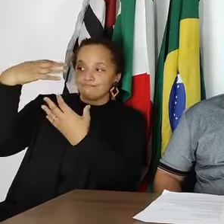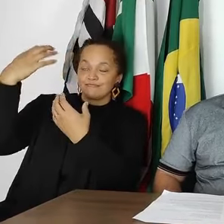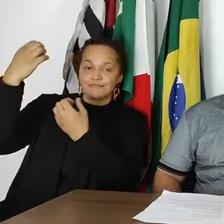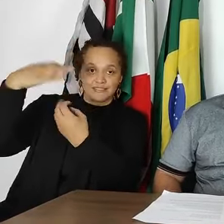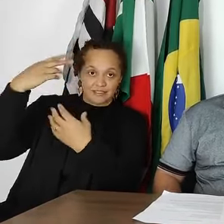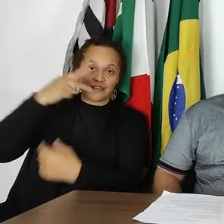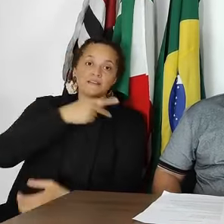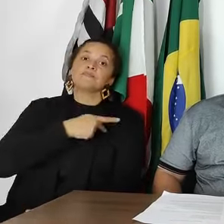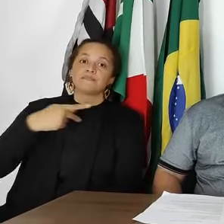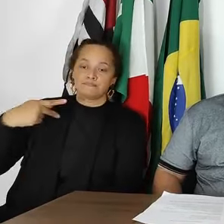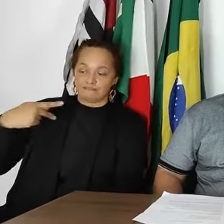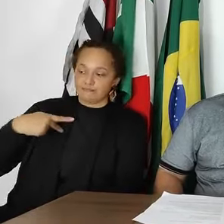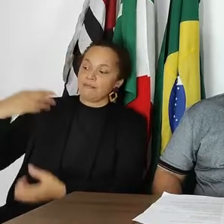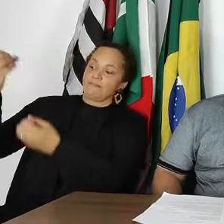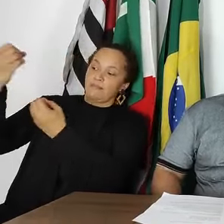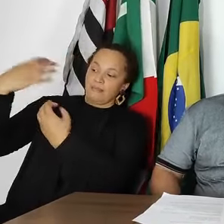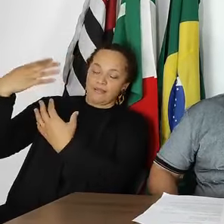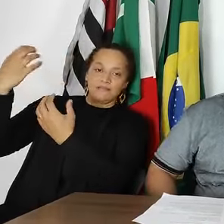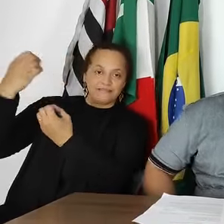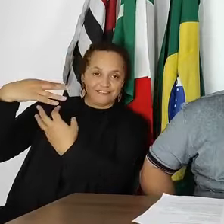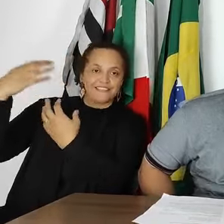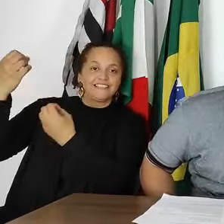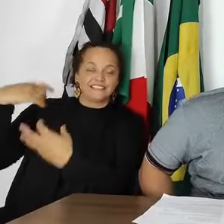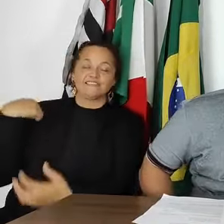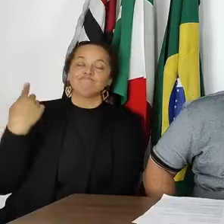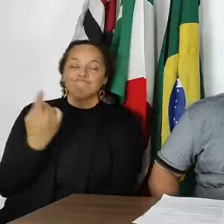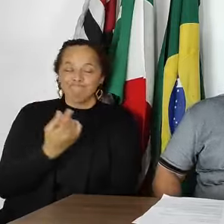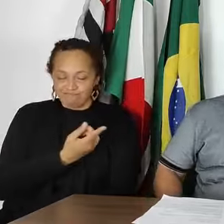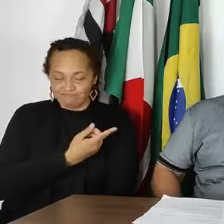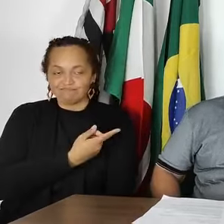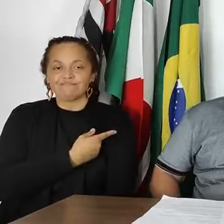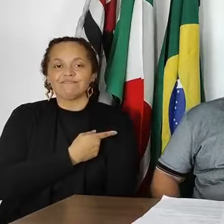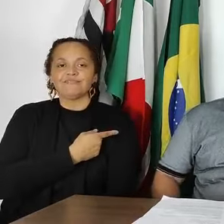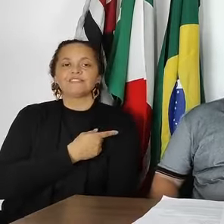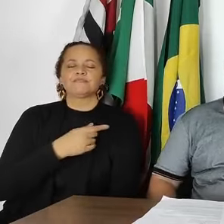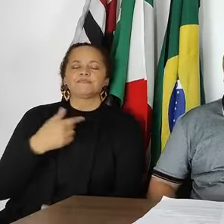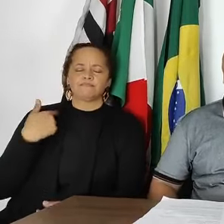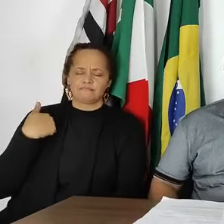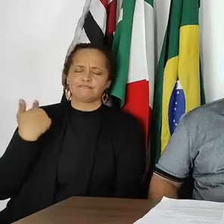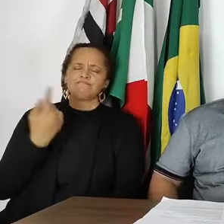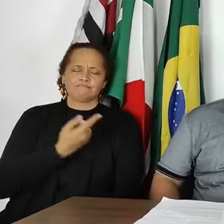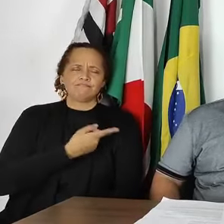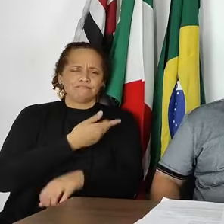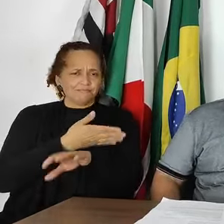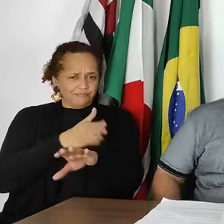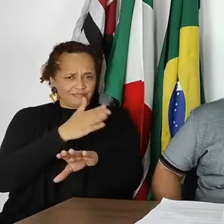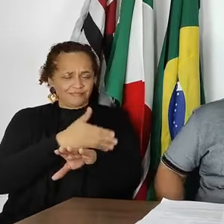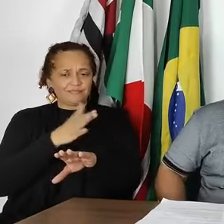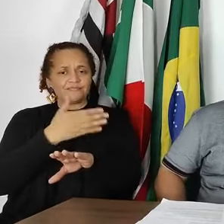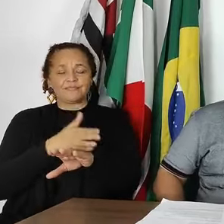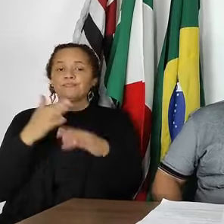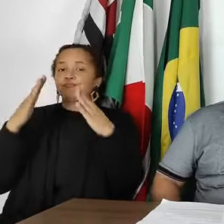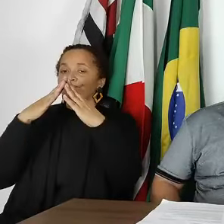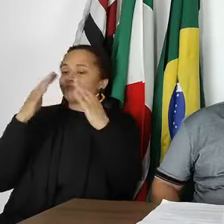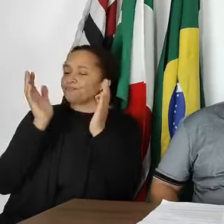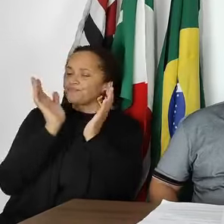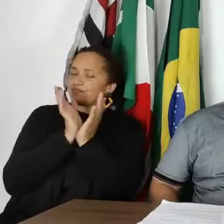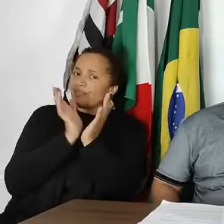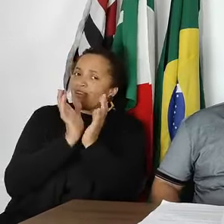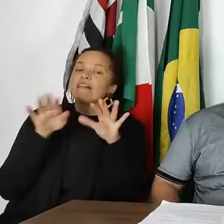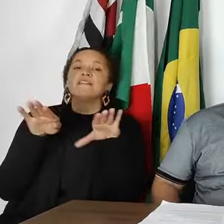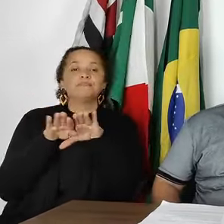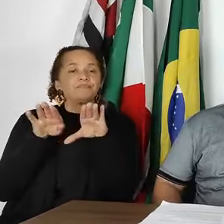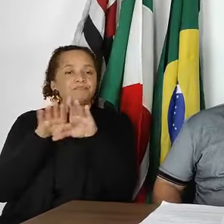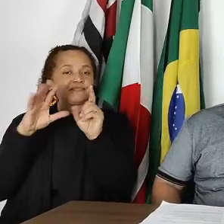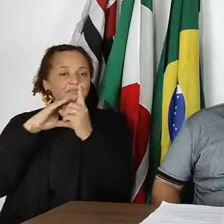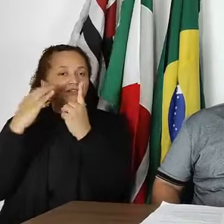Fernando tem nos ensinado, tem nos colocado aqui para a gente praticar, né? Tanto na célula como nos cultos, em